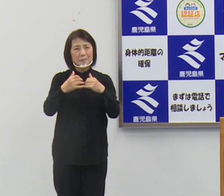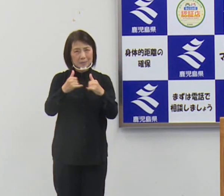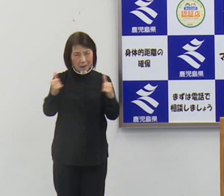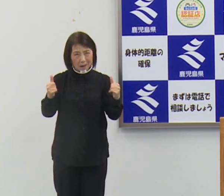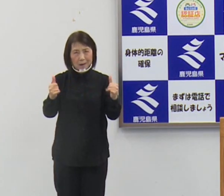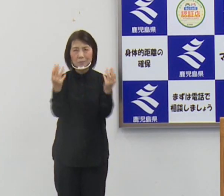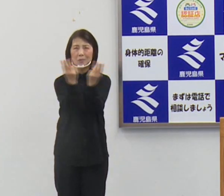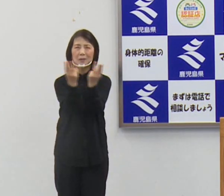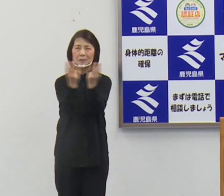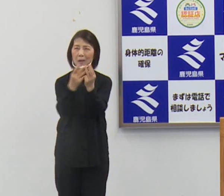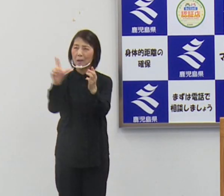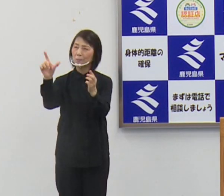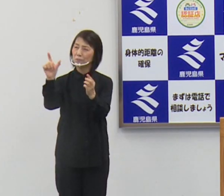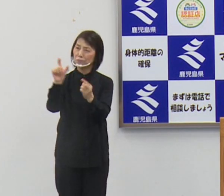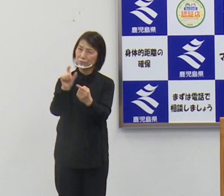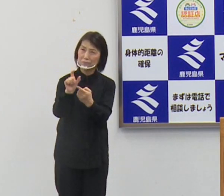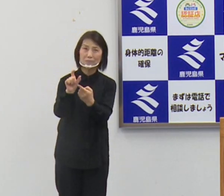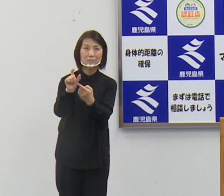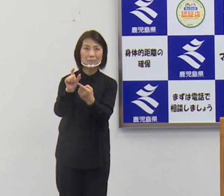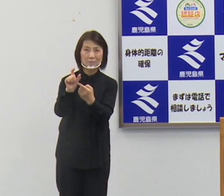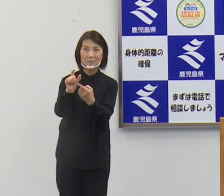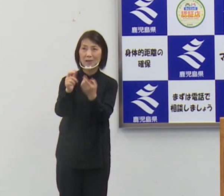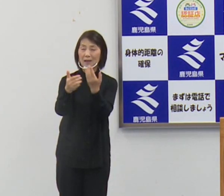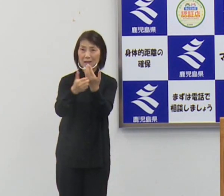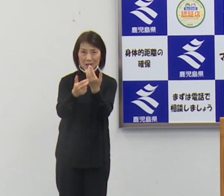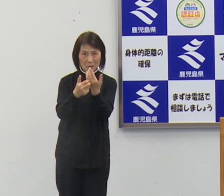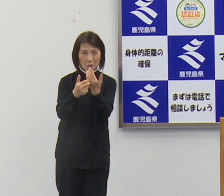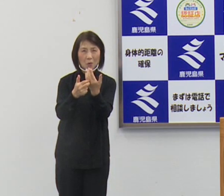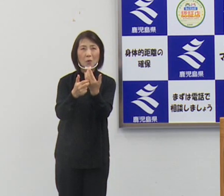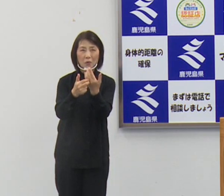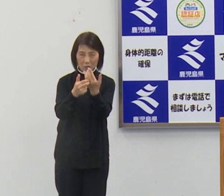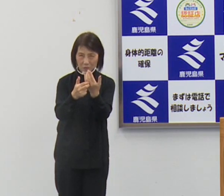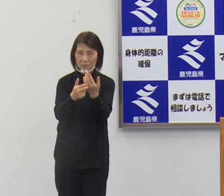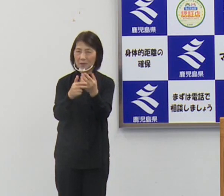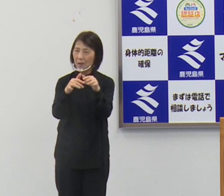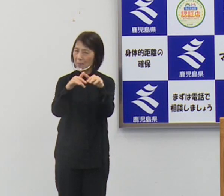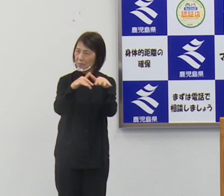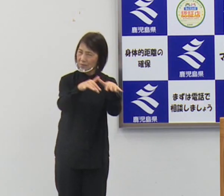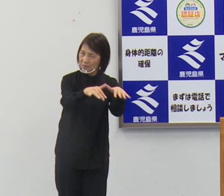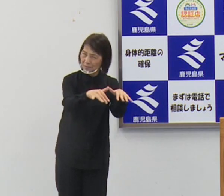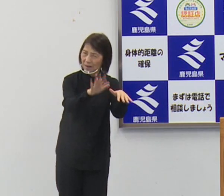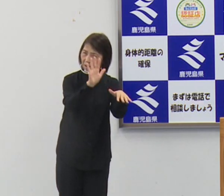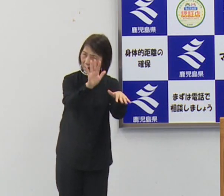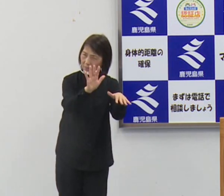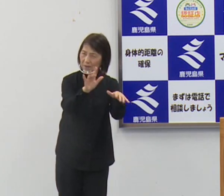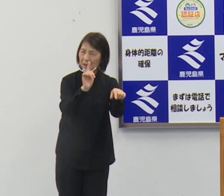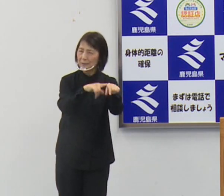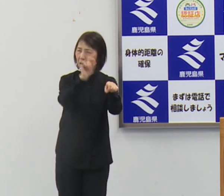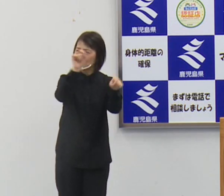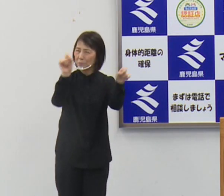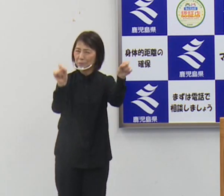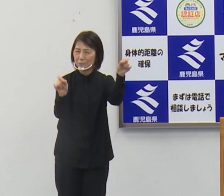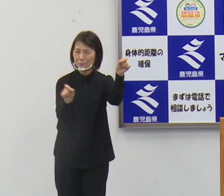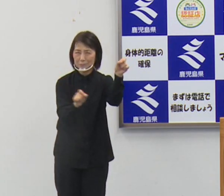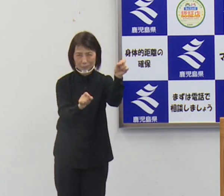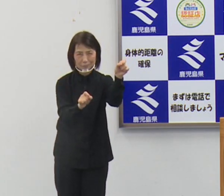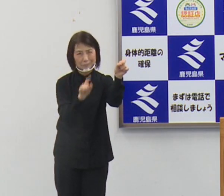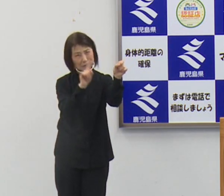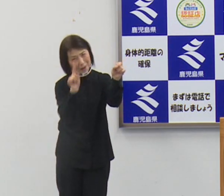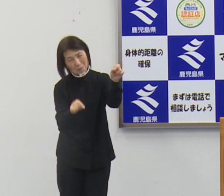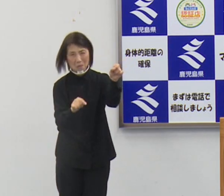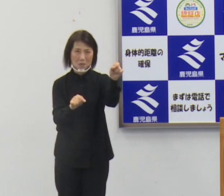感染者数が減ってから医療の方にそれが効いてくるのには一定の時間がかかると思っていますし、